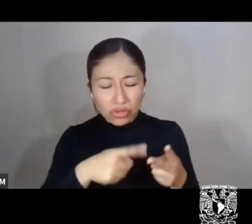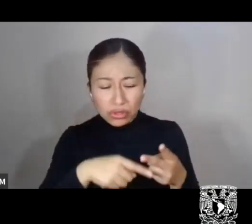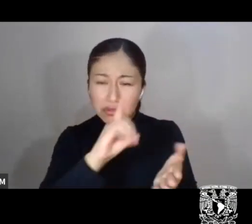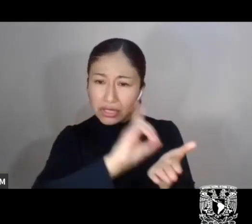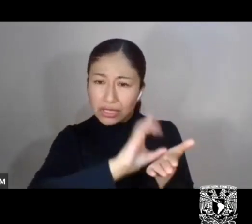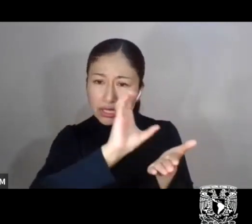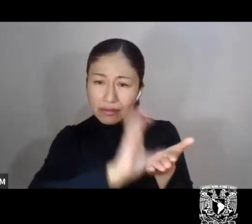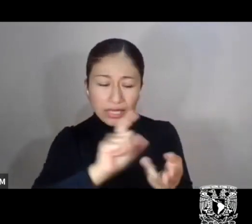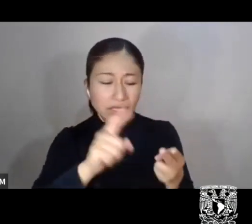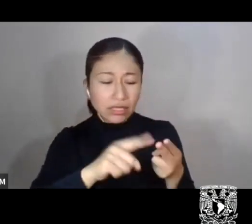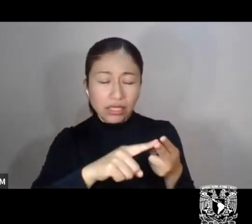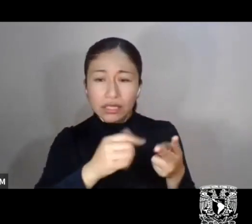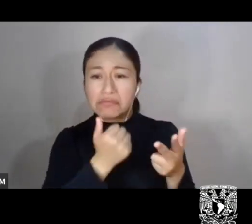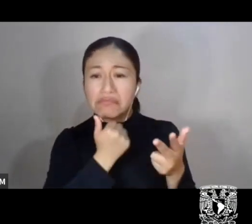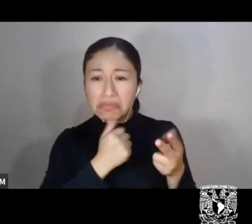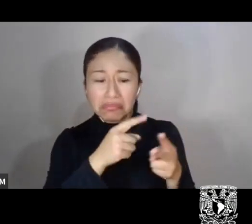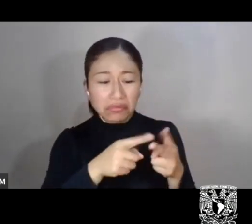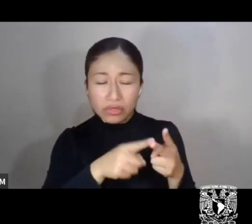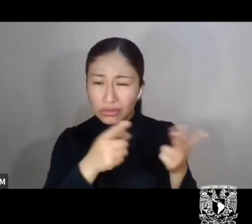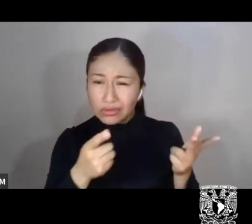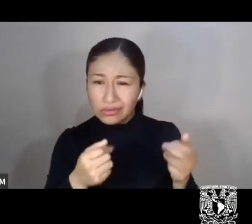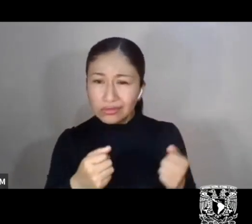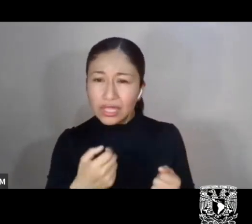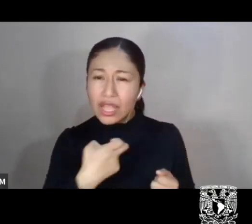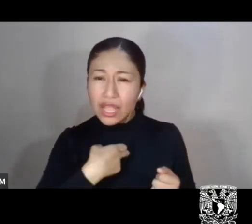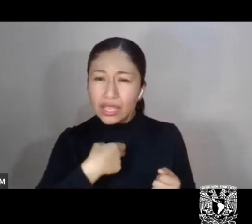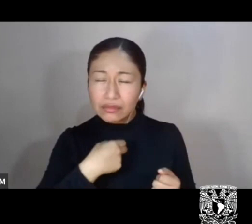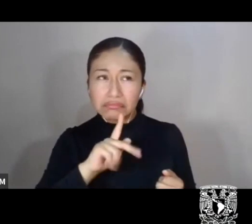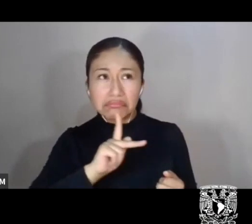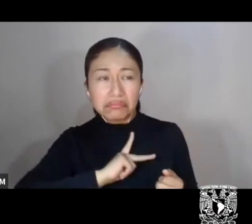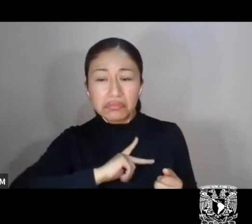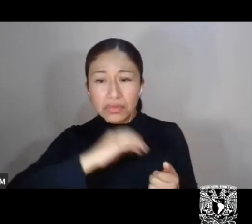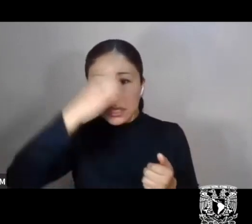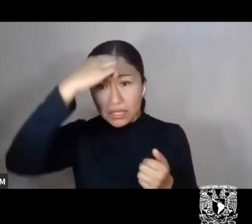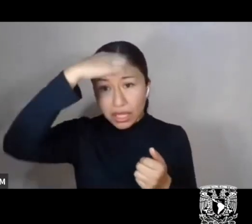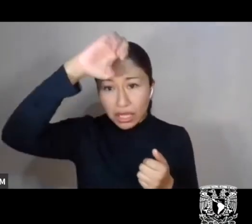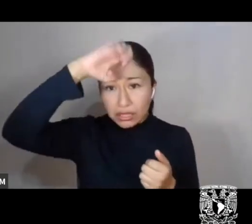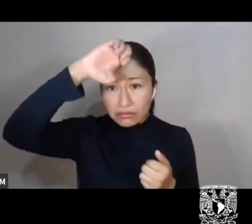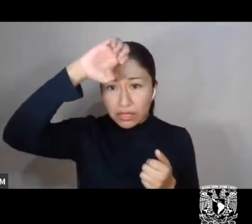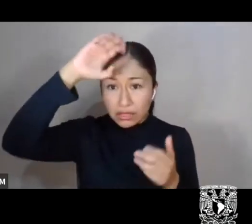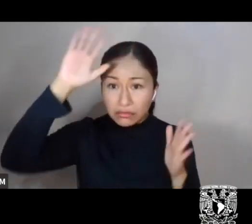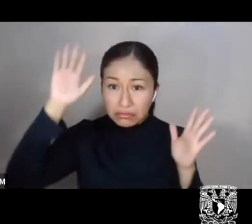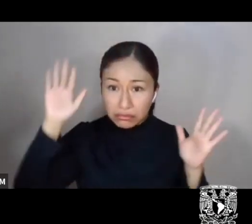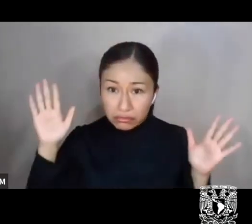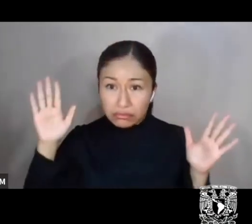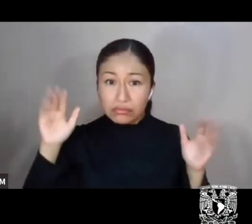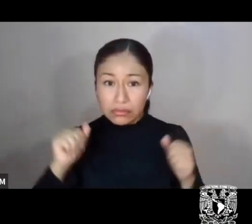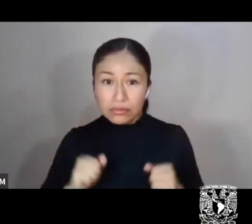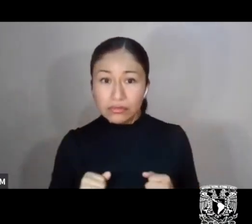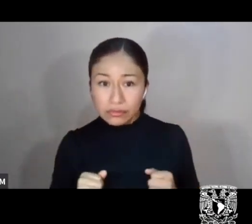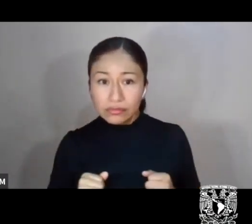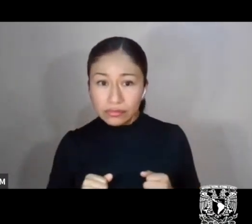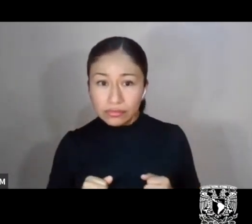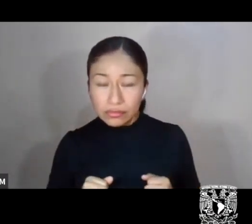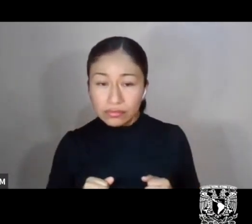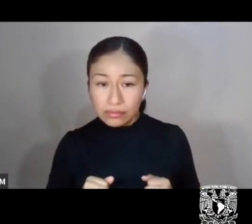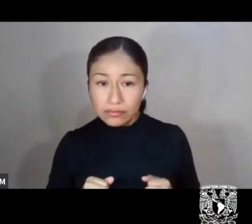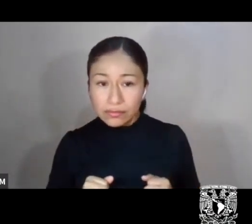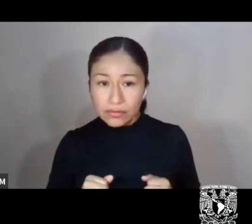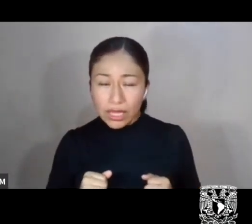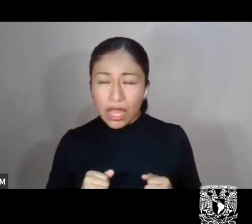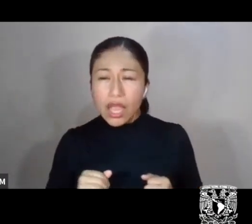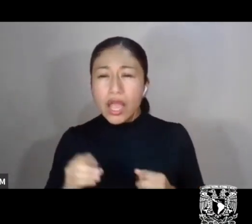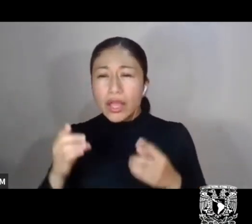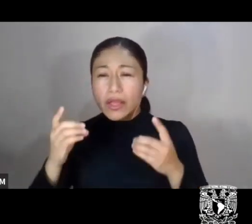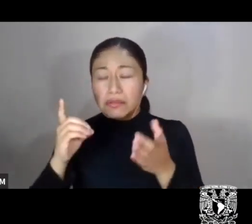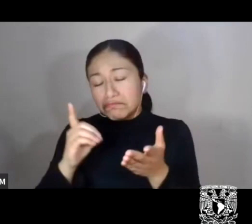una vertiente hegemónica que está atravesada por derechos humanos. Reitero, reconozco su importancia,